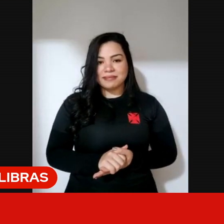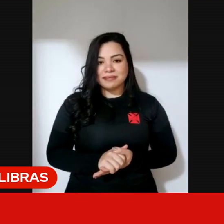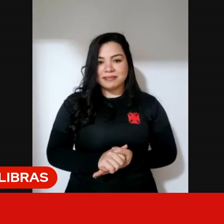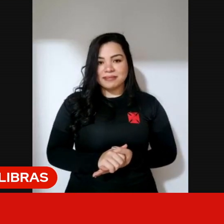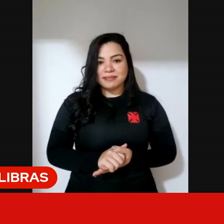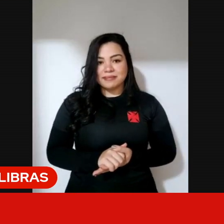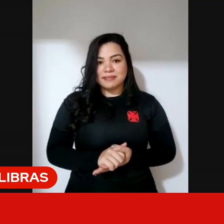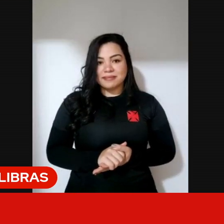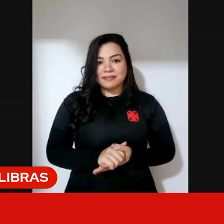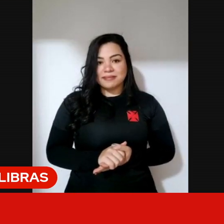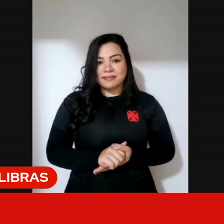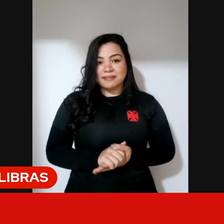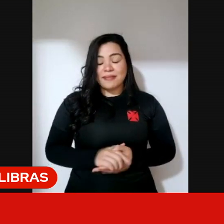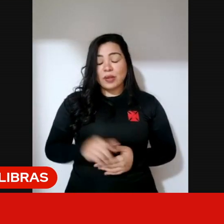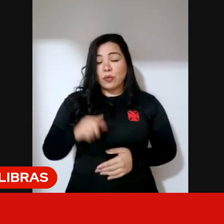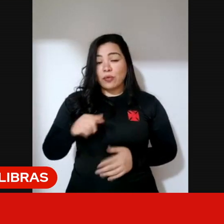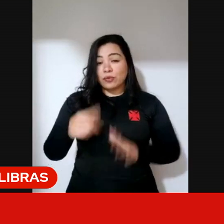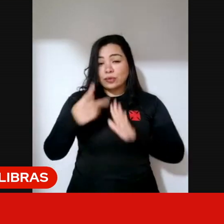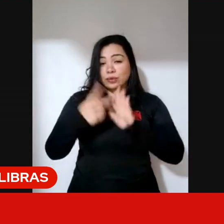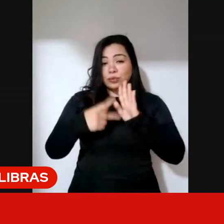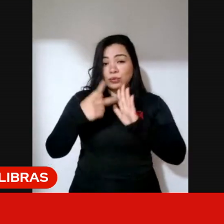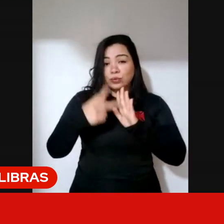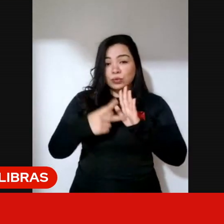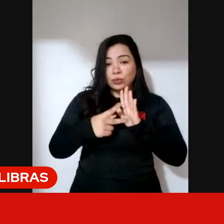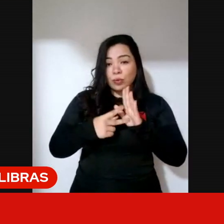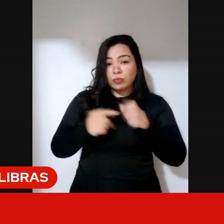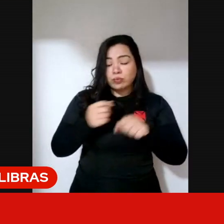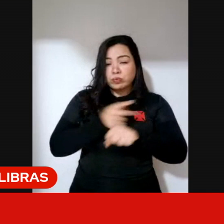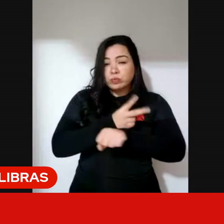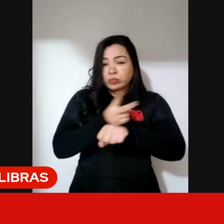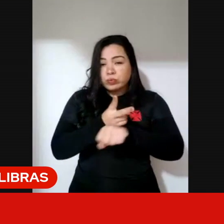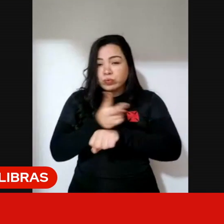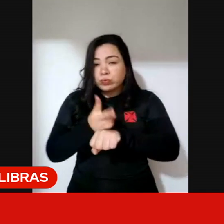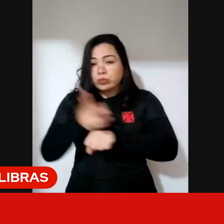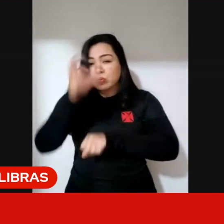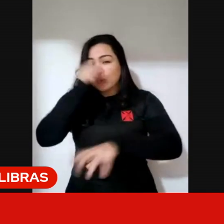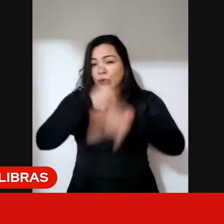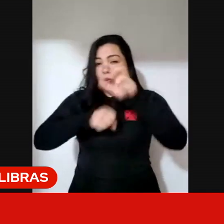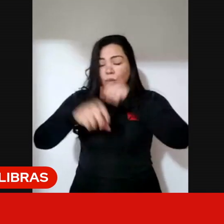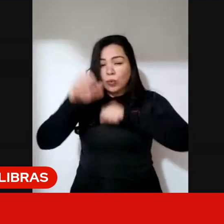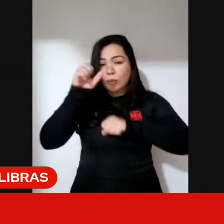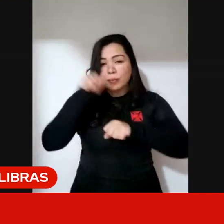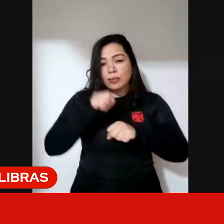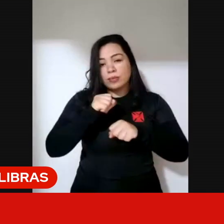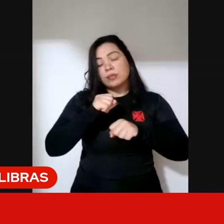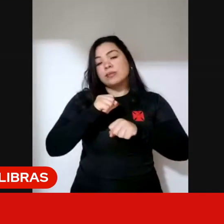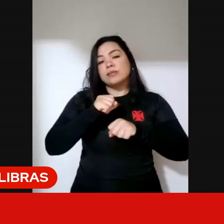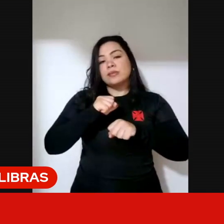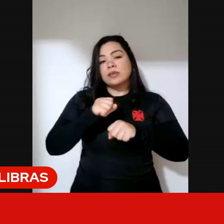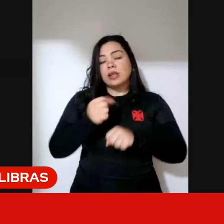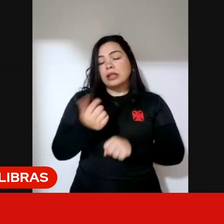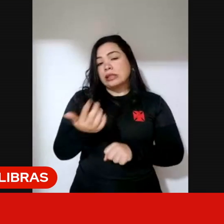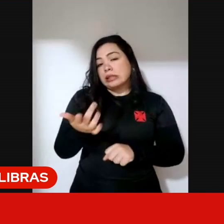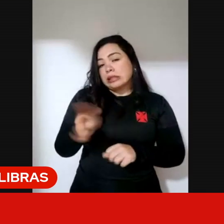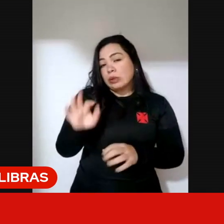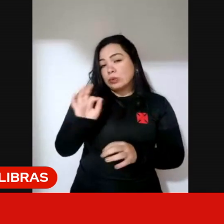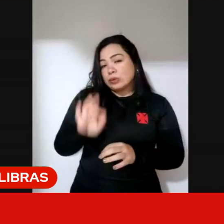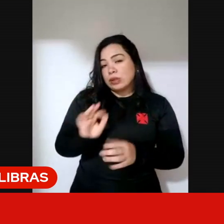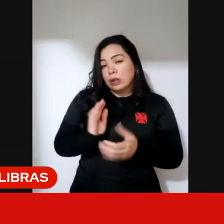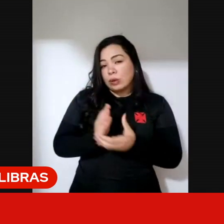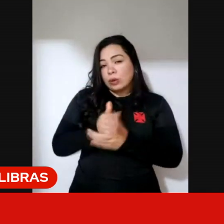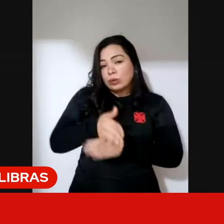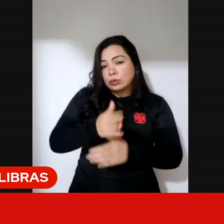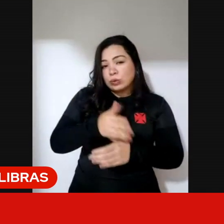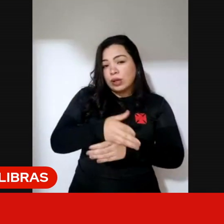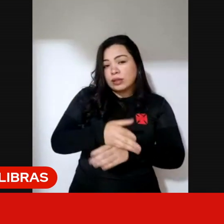Então, você, no seu processo, você buscou o aprendizado, não necessariamente entrando num